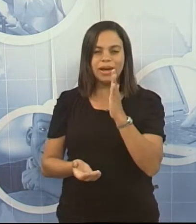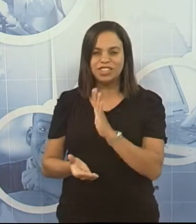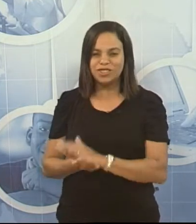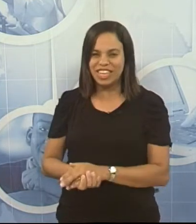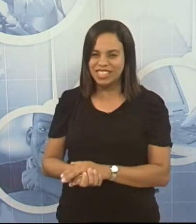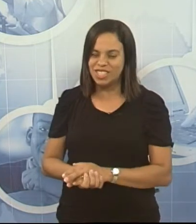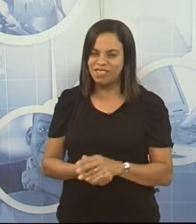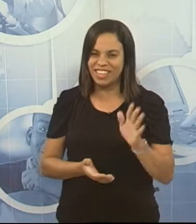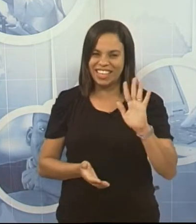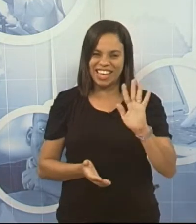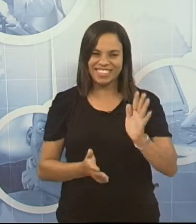beijo e a gente se vê até lá.